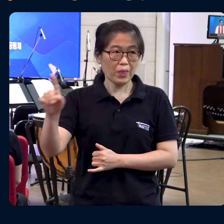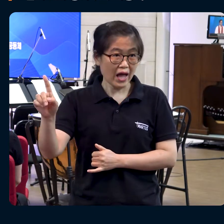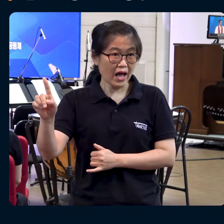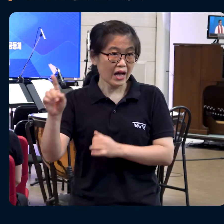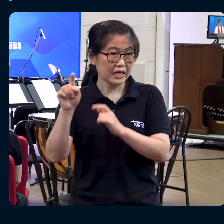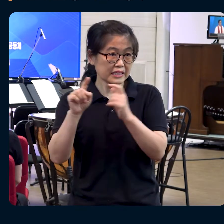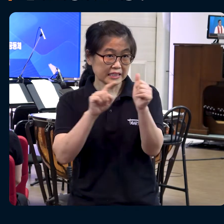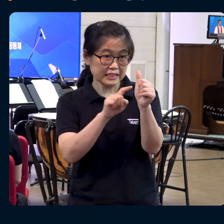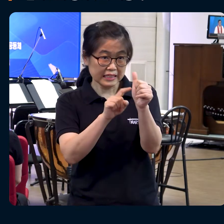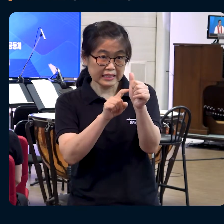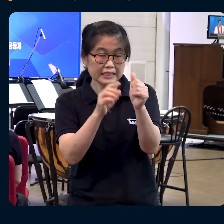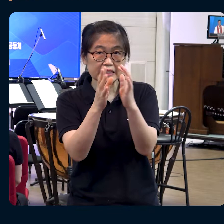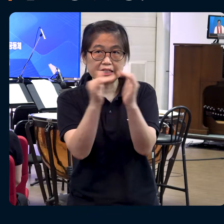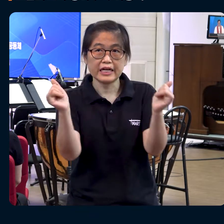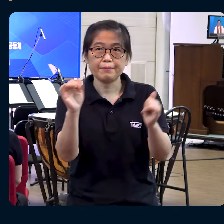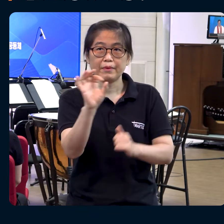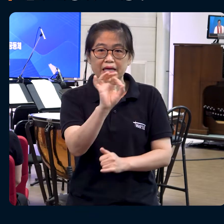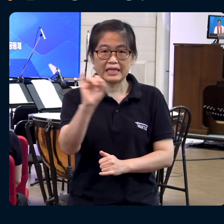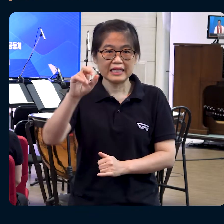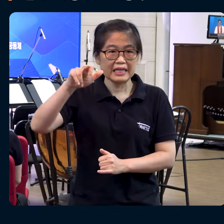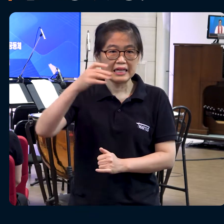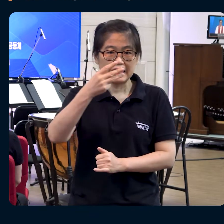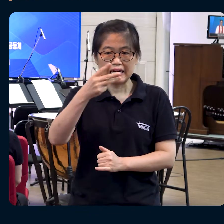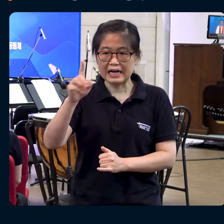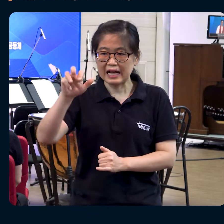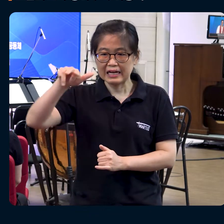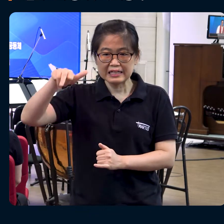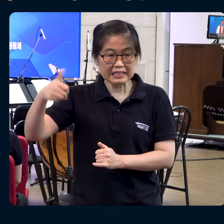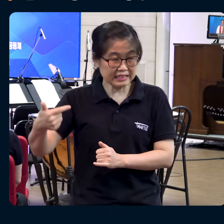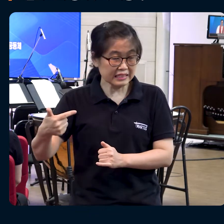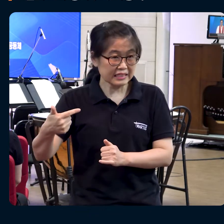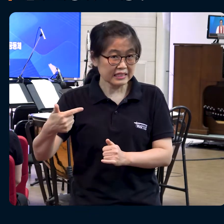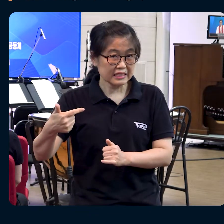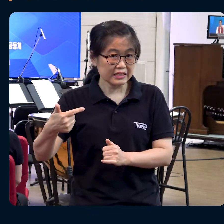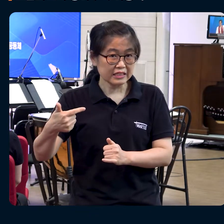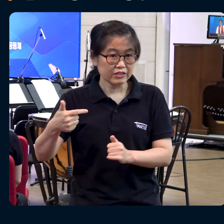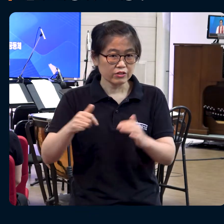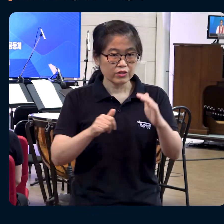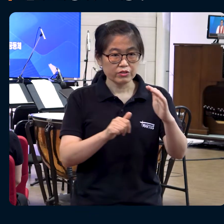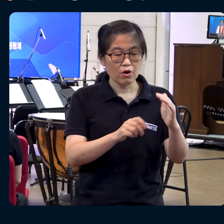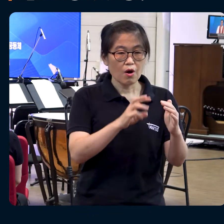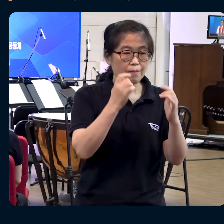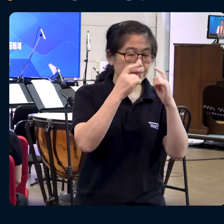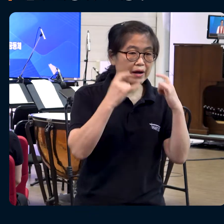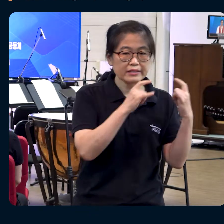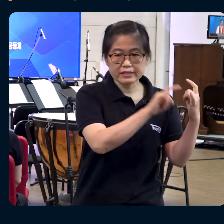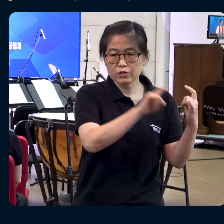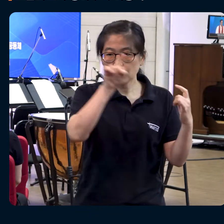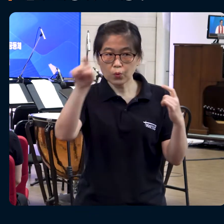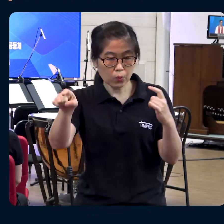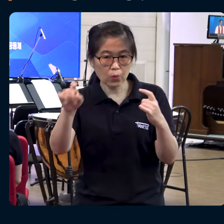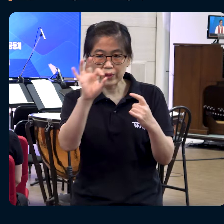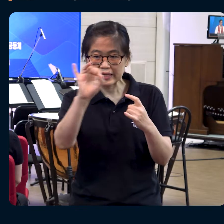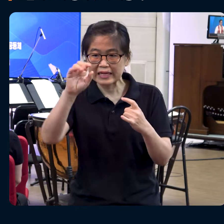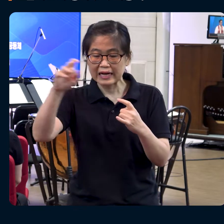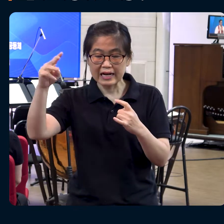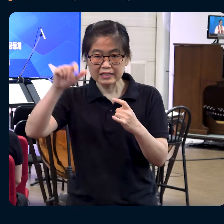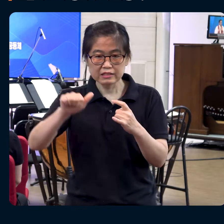외교관입니다. 이 사람이 이제 그 이라크 그쪽 지역에 이제 프랑스 영사로 이제 가게 됐어요. 그런데 이